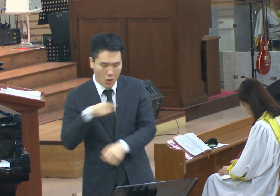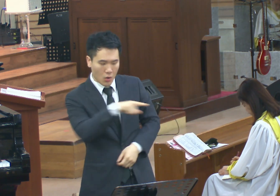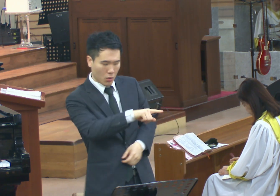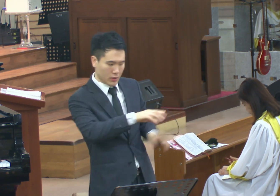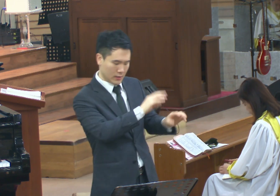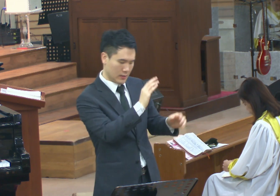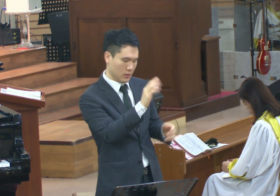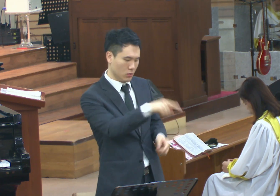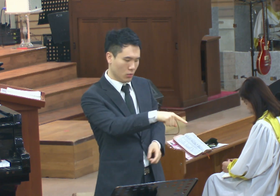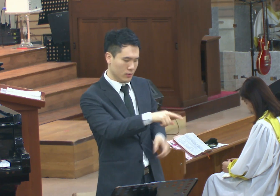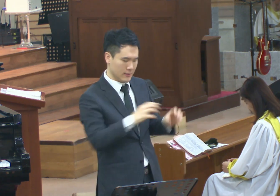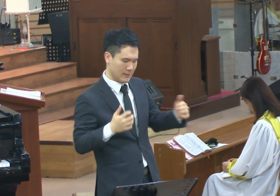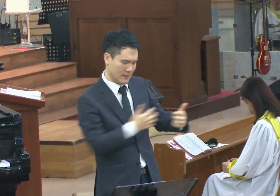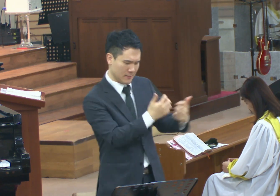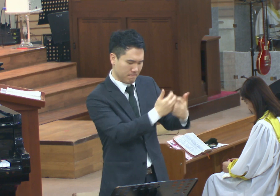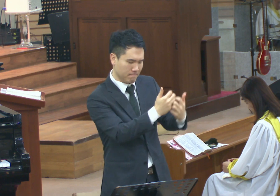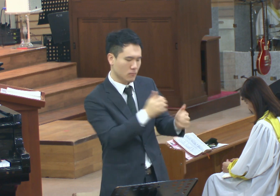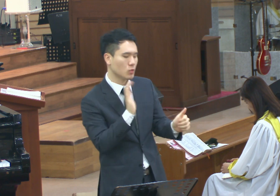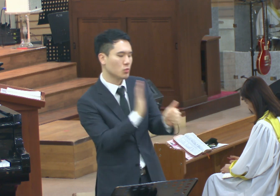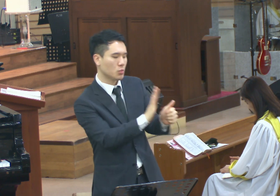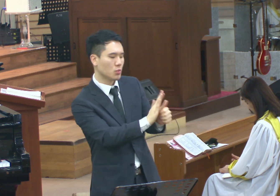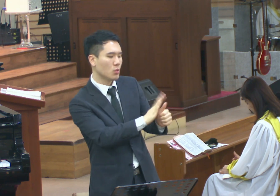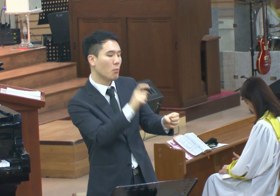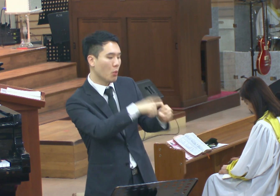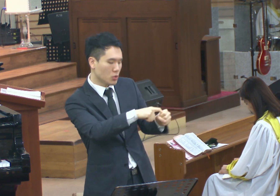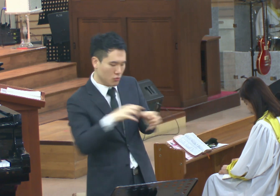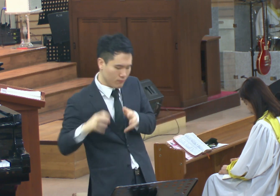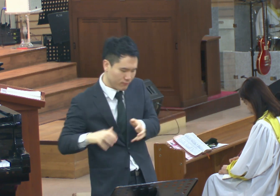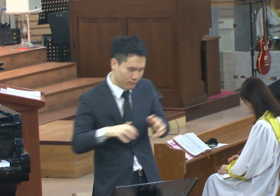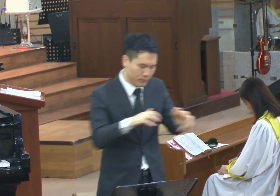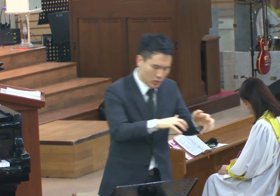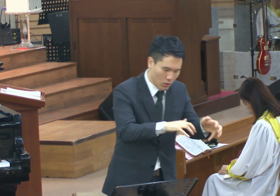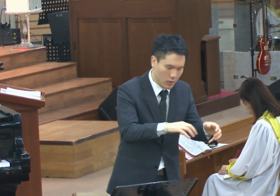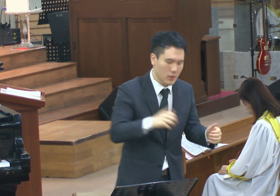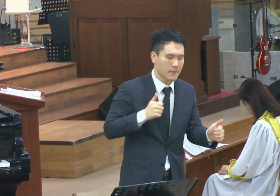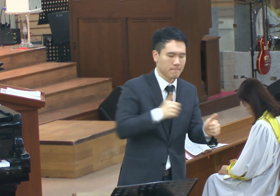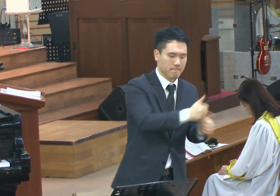하죠. 그리고 나서 리더들을 부른 다음에 하나님만은